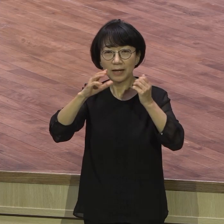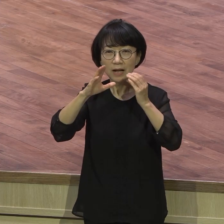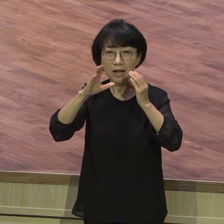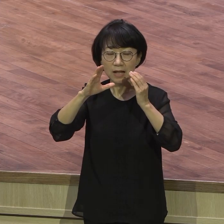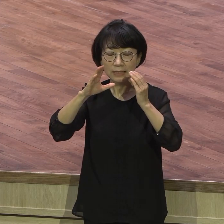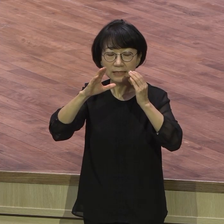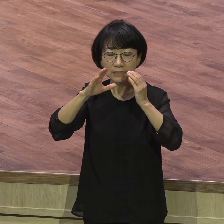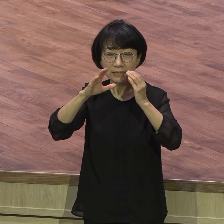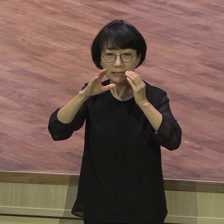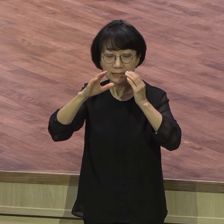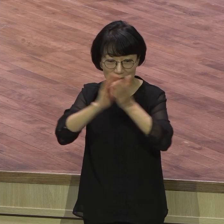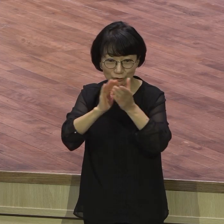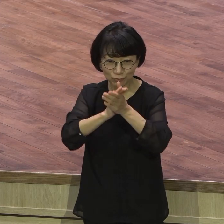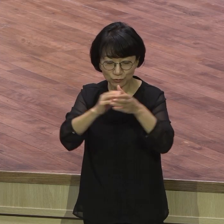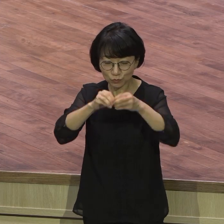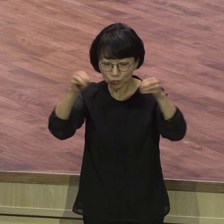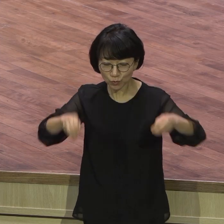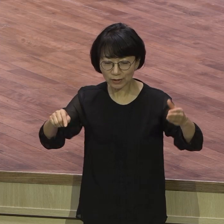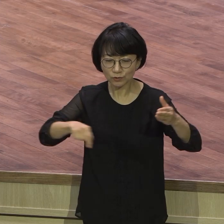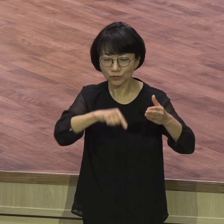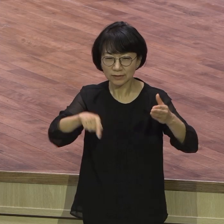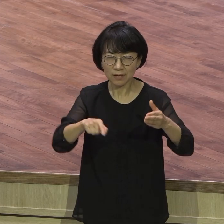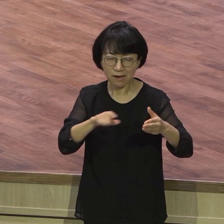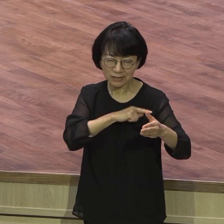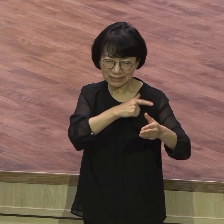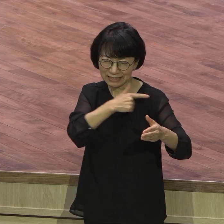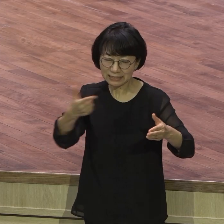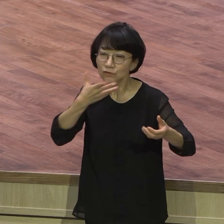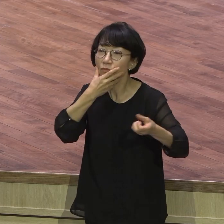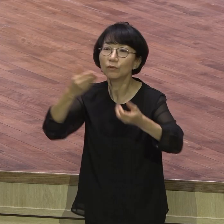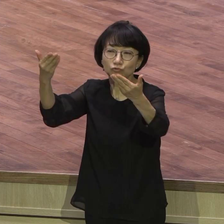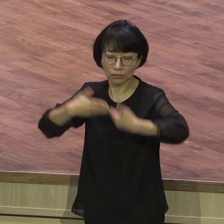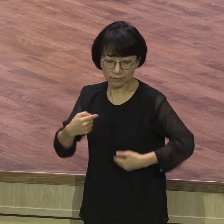축복해 주셨어요 제일 높게 했는데 제일 먼저 제일 많이